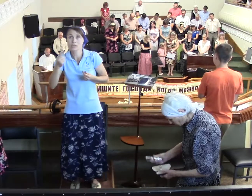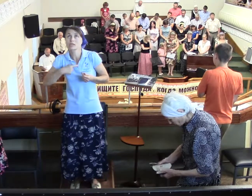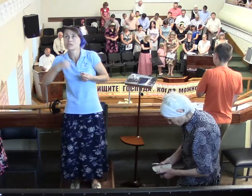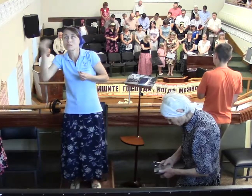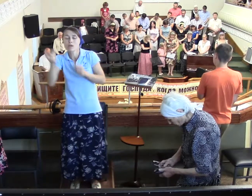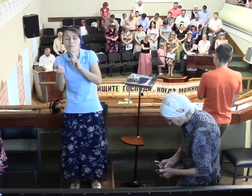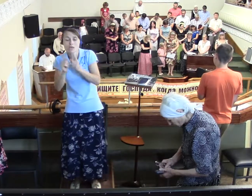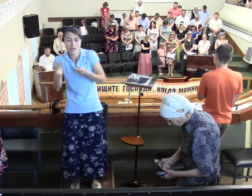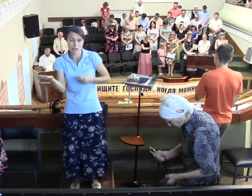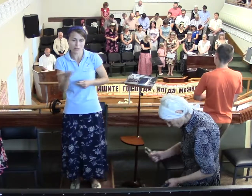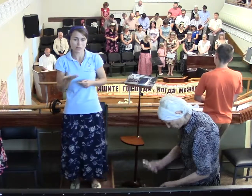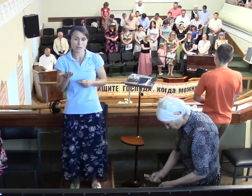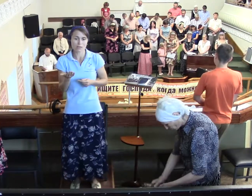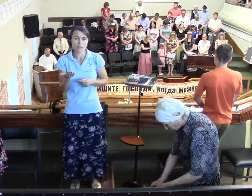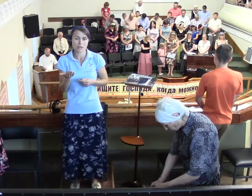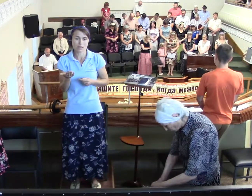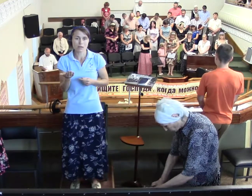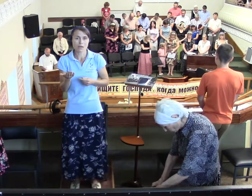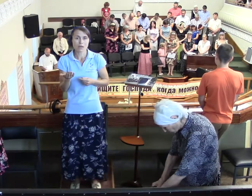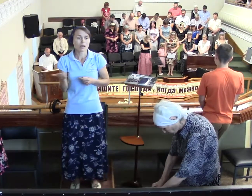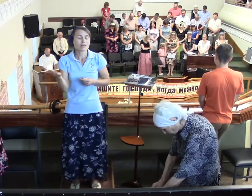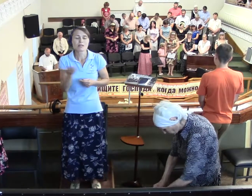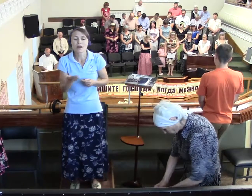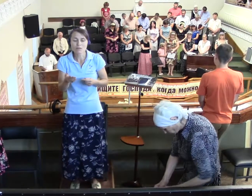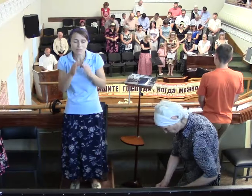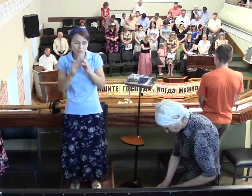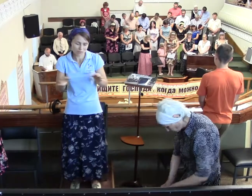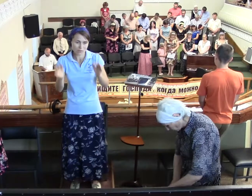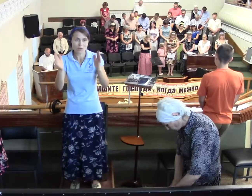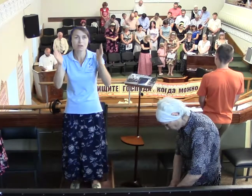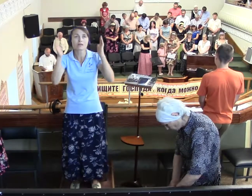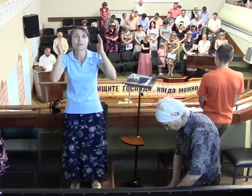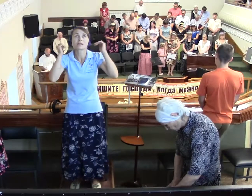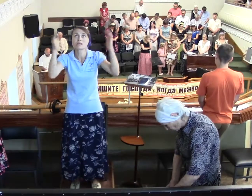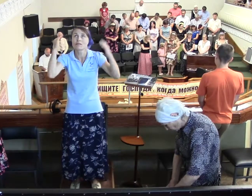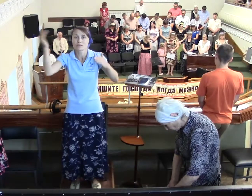менял нас. А нам позволит славить Тебя пением.